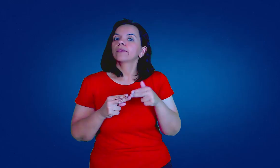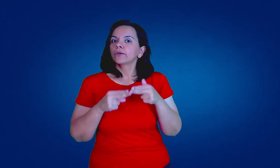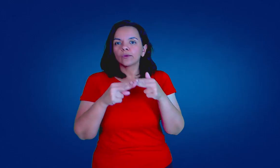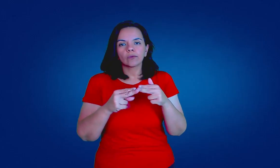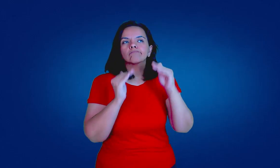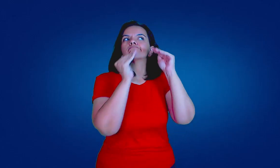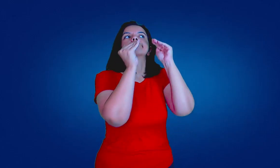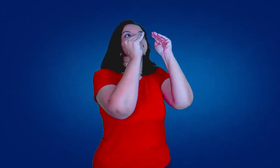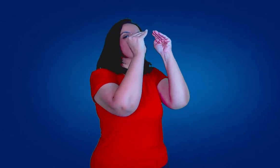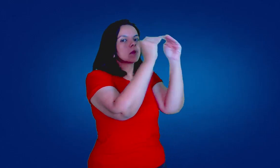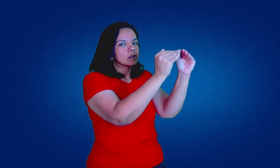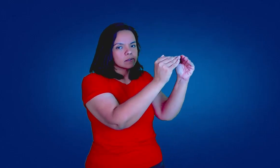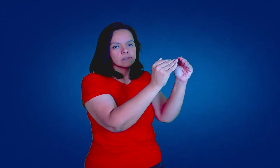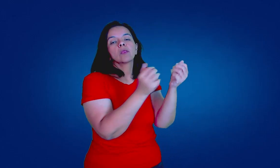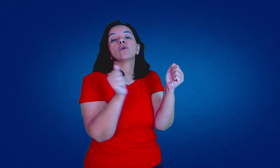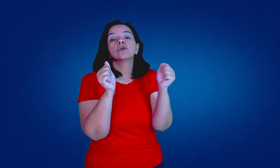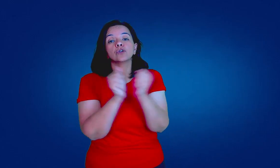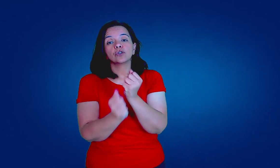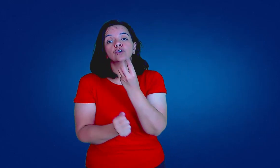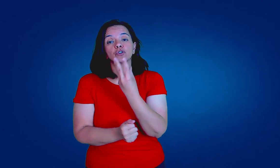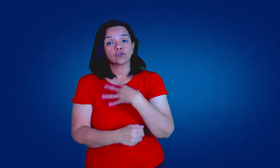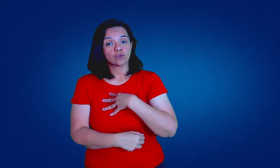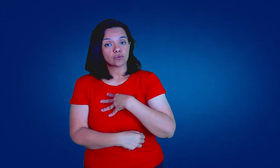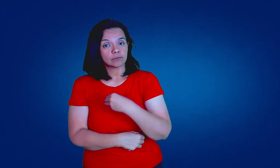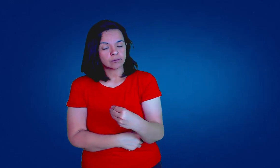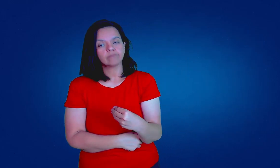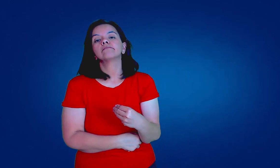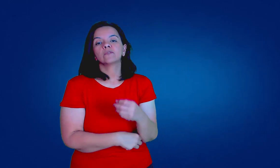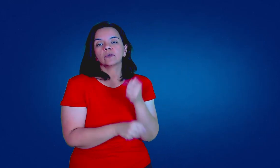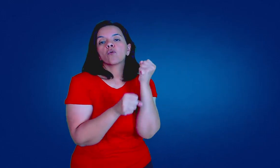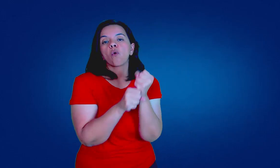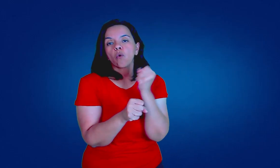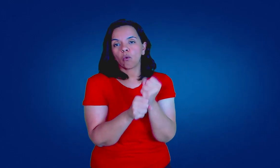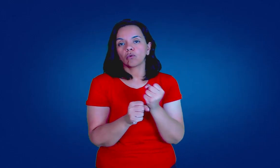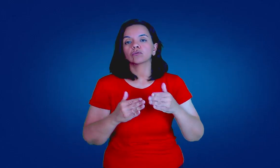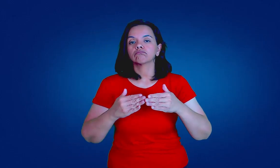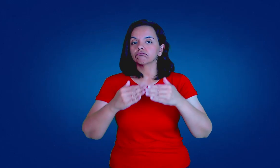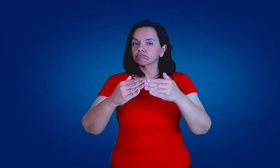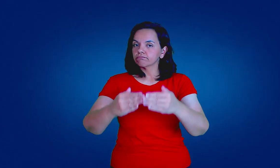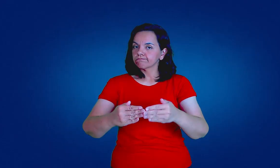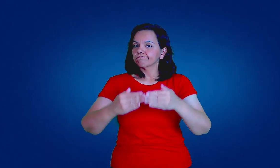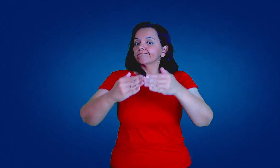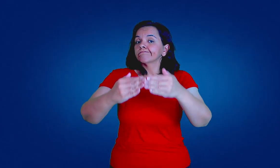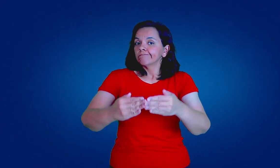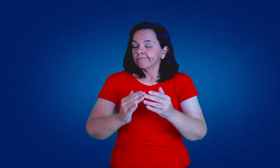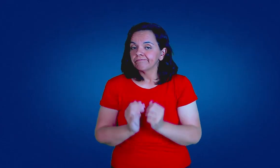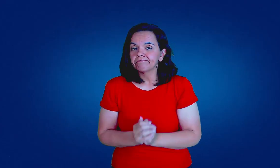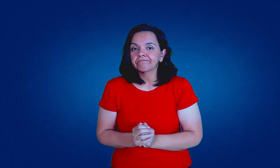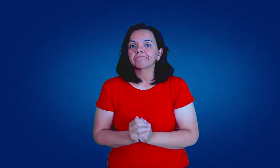Noé construísse um grande navio e assim ele fez junto com seus 3